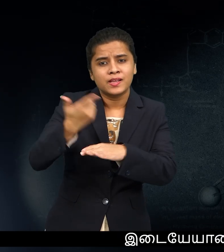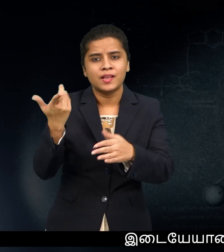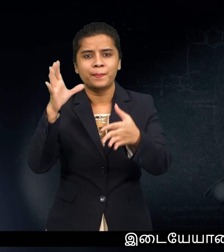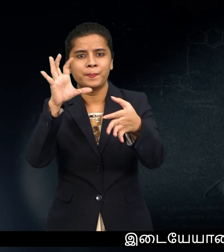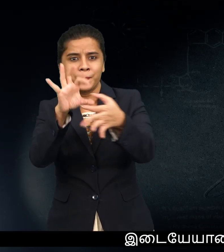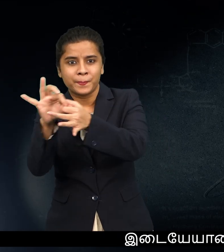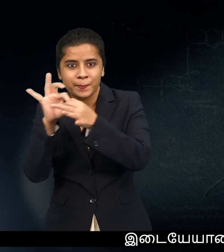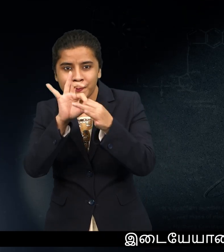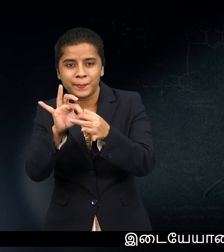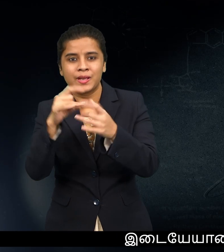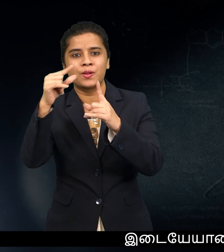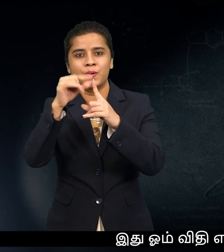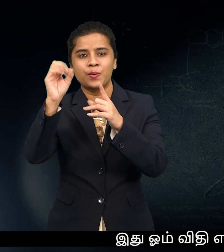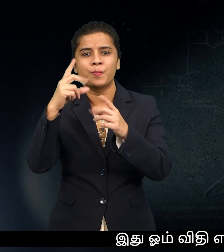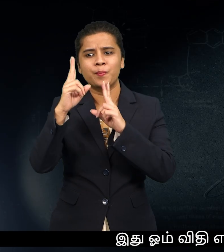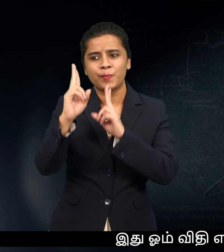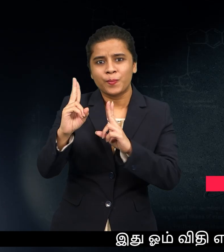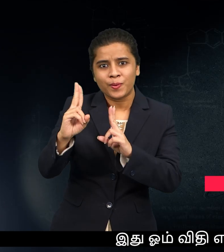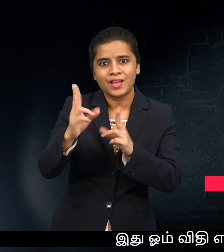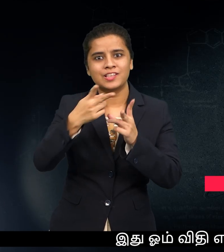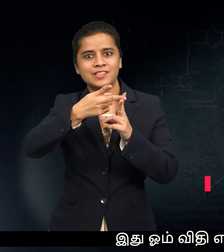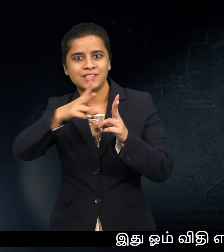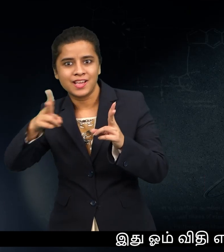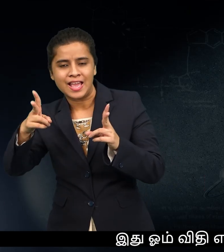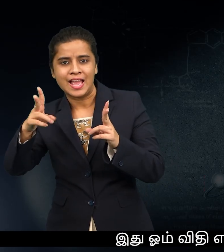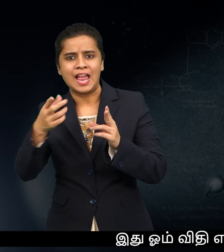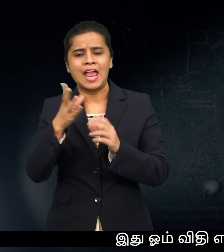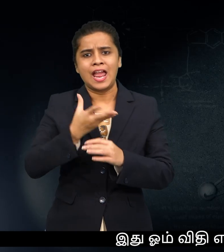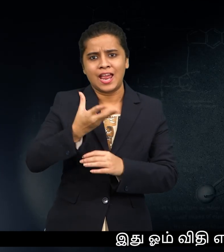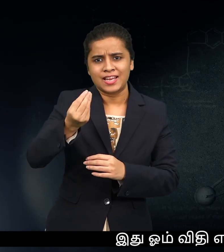தொடர்பை நிறுவினார். இது ஓம் விதி என்று அழைக்கப்படுகிறது.